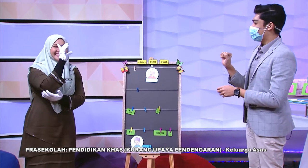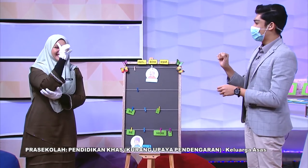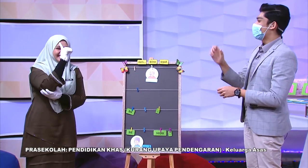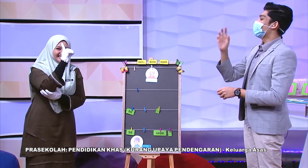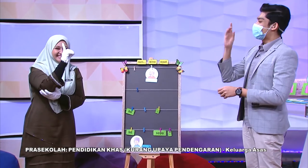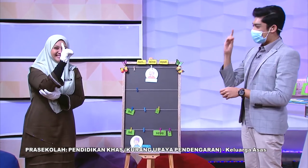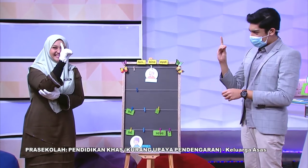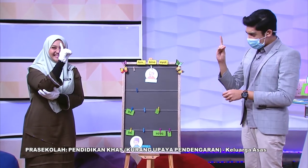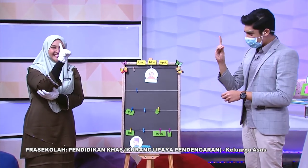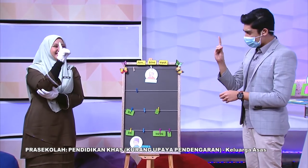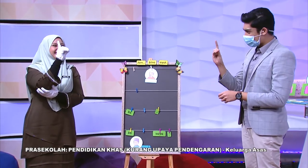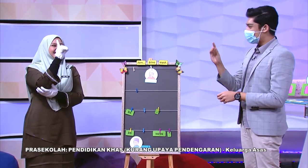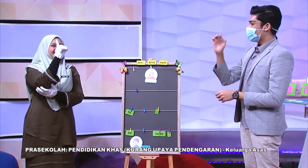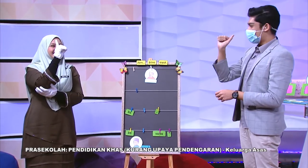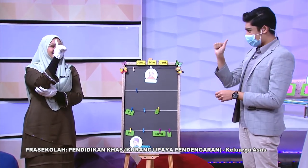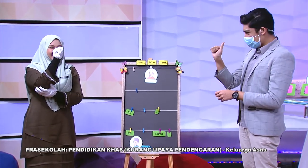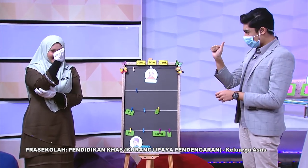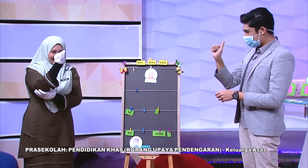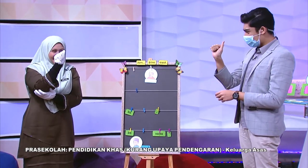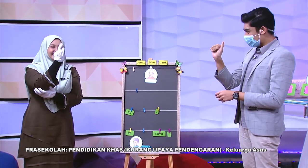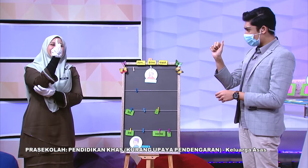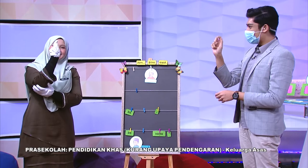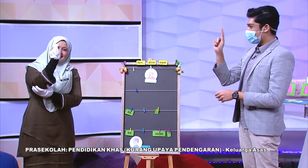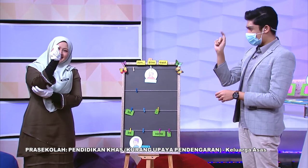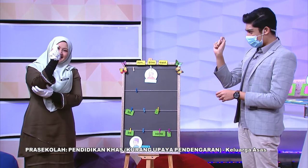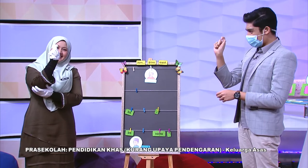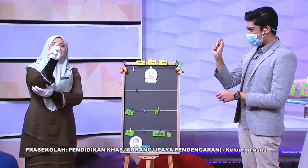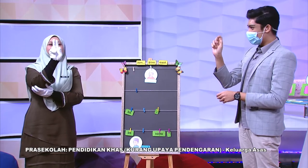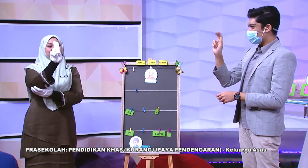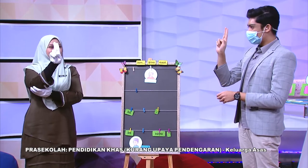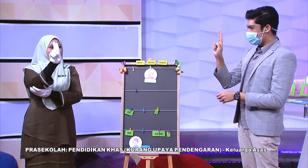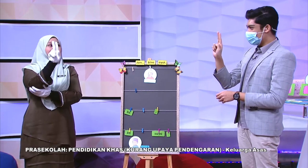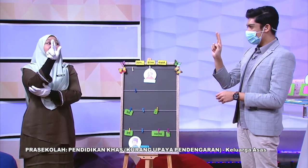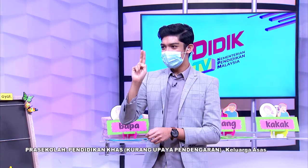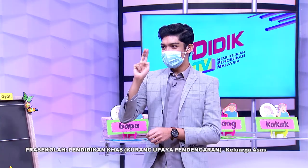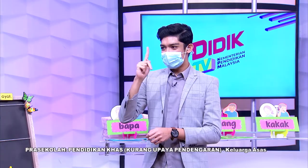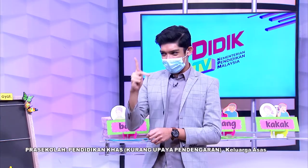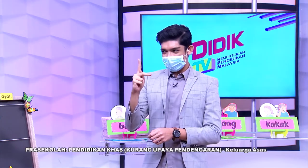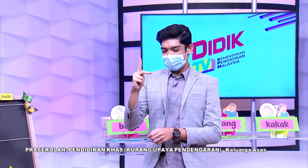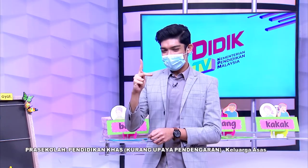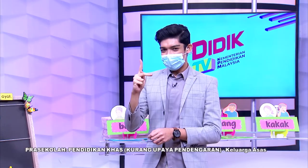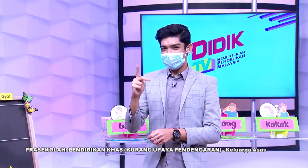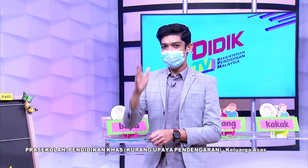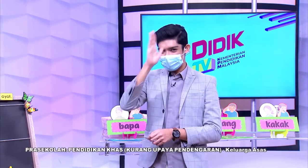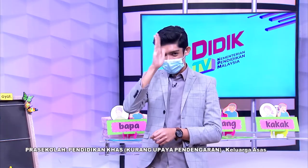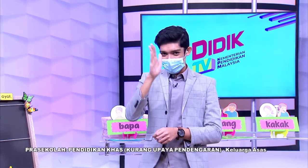Oke di eh tiktiuv kece Hada